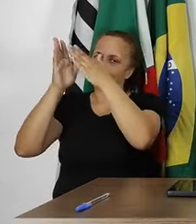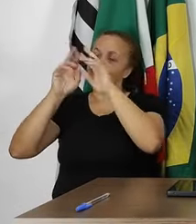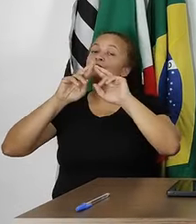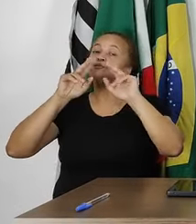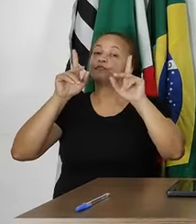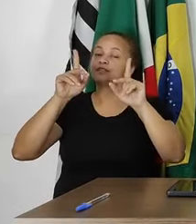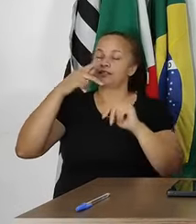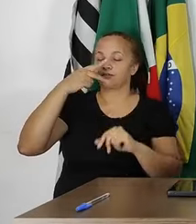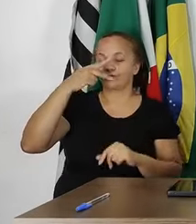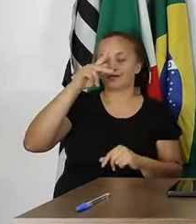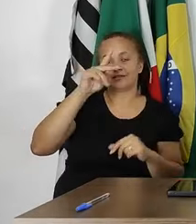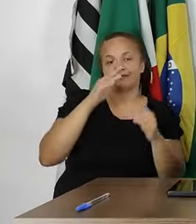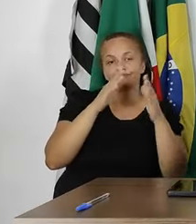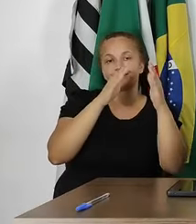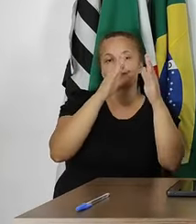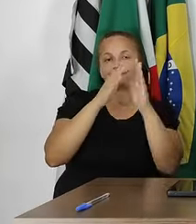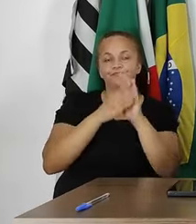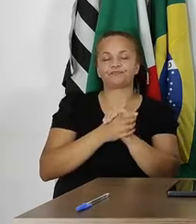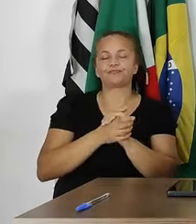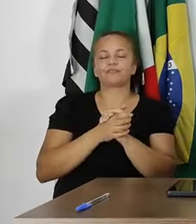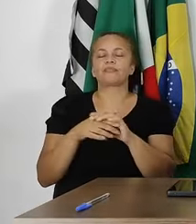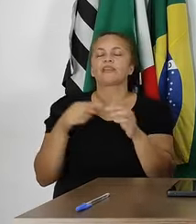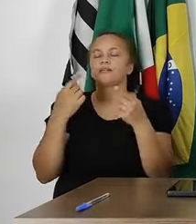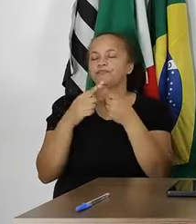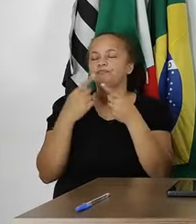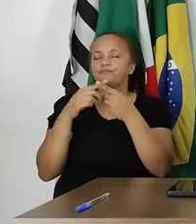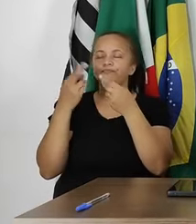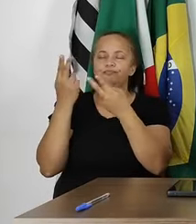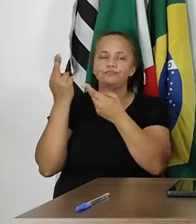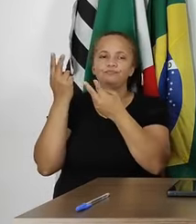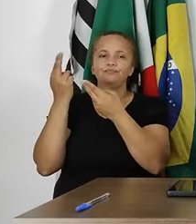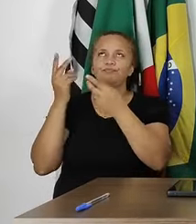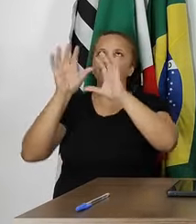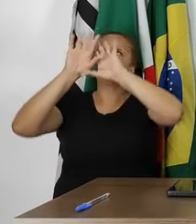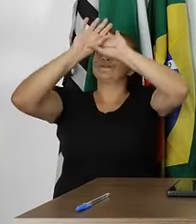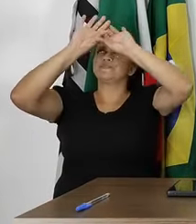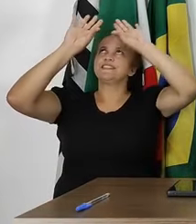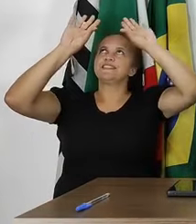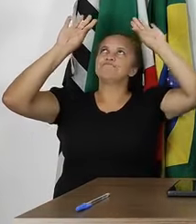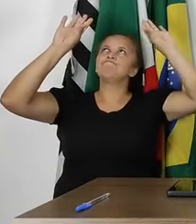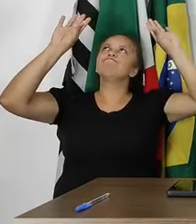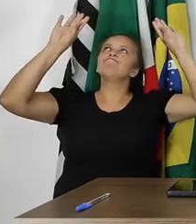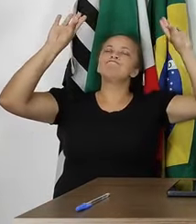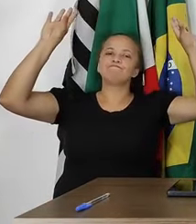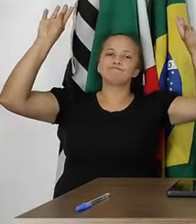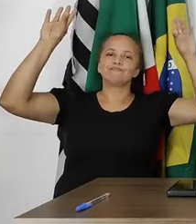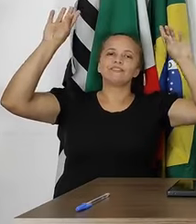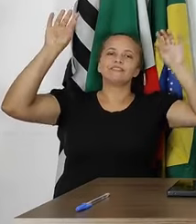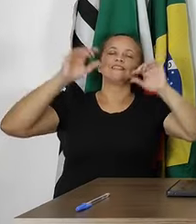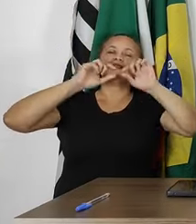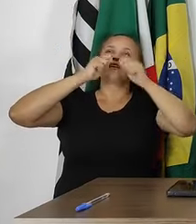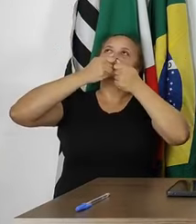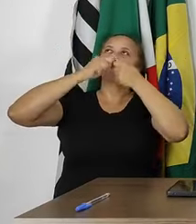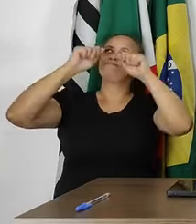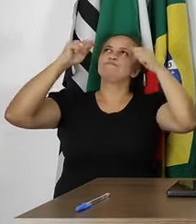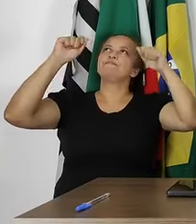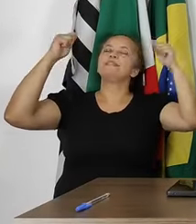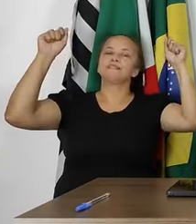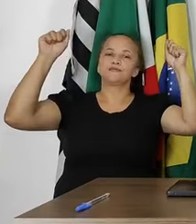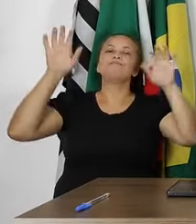caminhos, diz o Senhor. Porque assim como os céus são mais altos do que a terra, assim são os